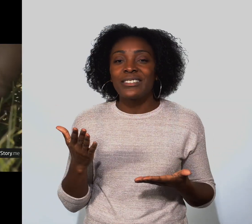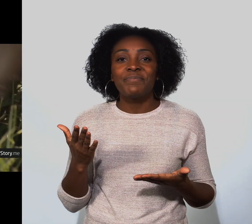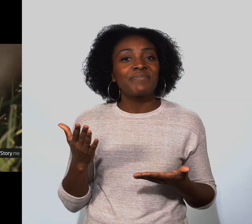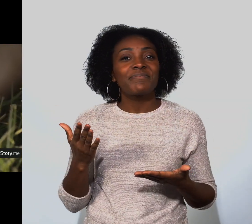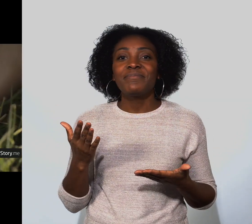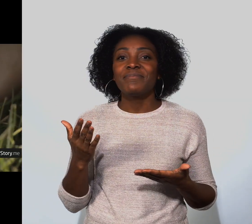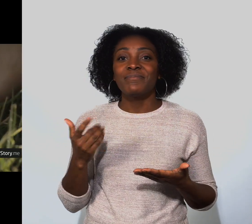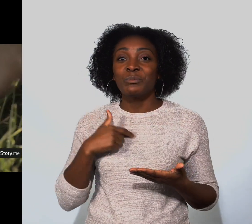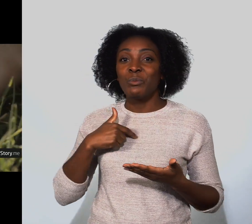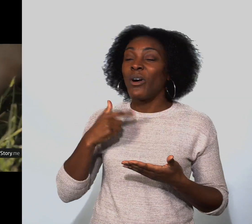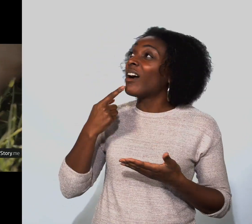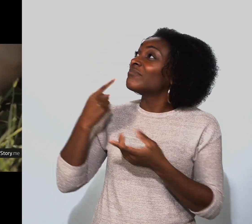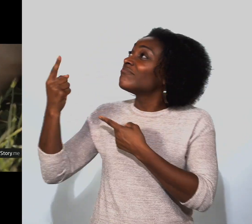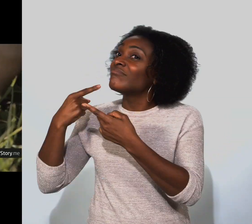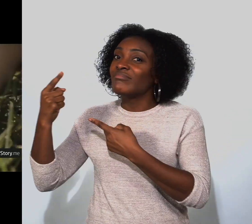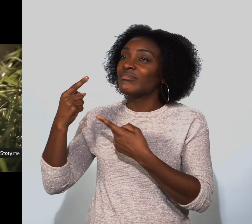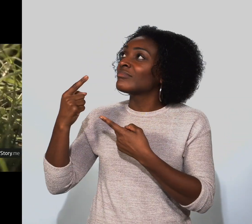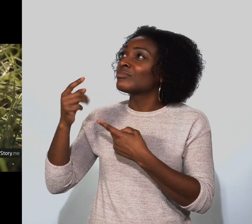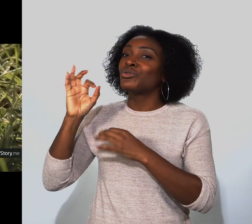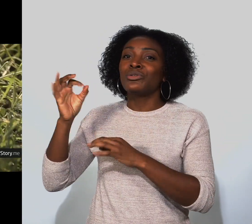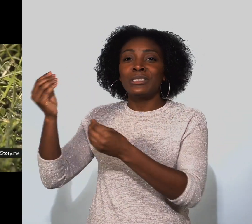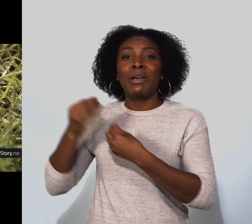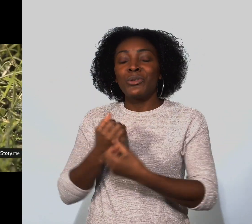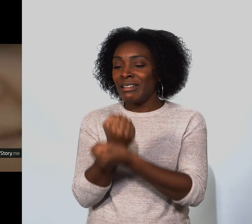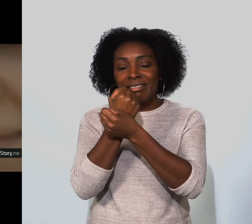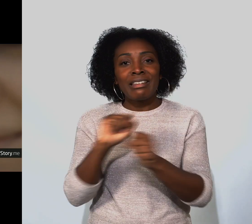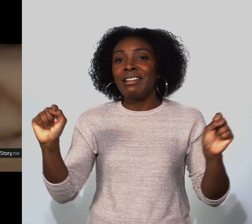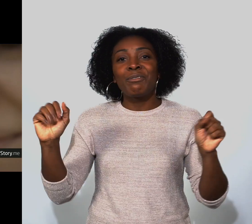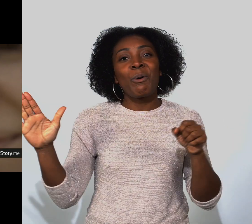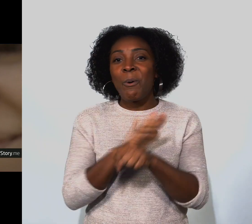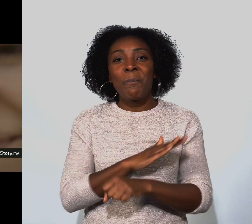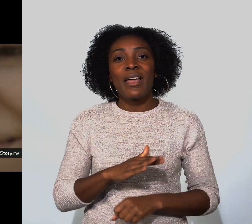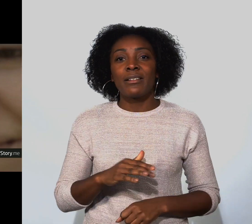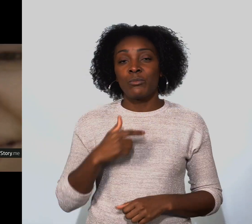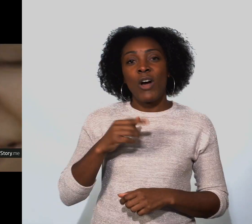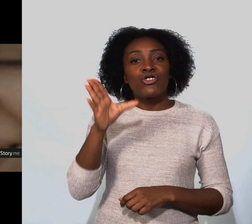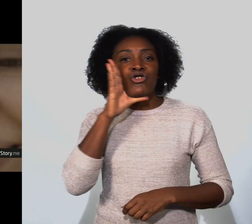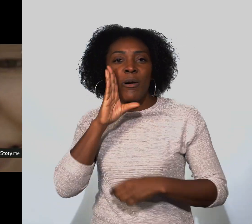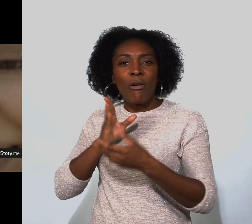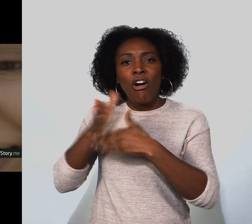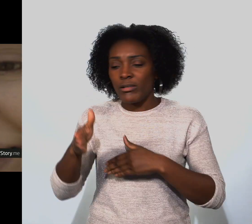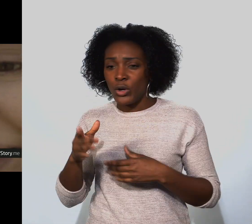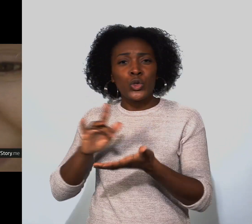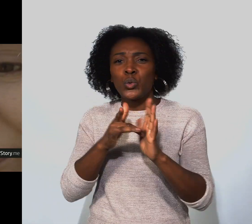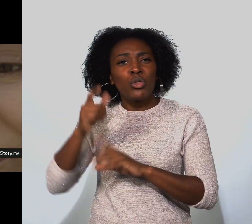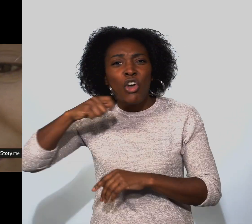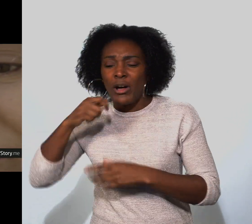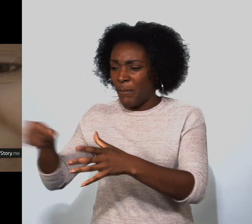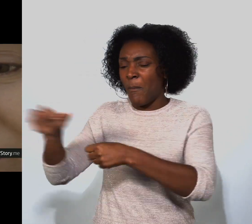rempli sa part du deal et qui m'avait totalement délivré de la drogue. J'ai pris tout ce que j'avais dans ma chambre, j'ai tout jeté aux